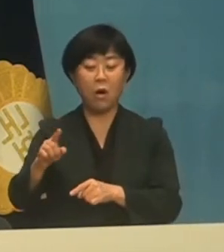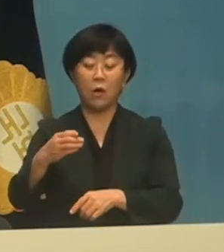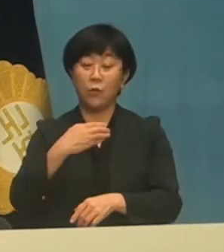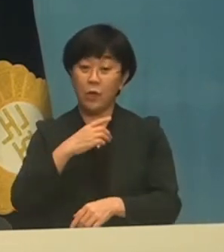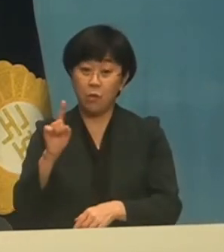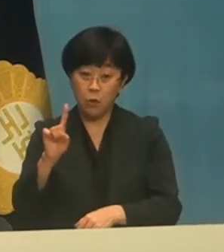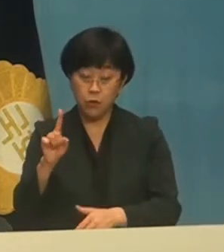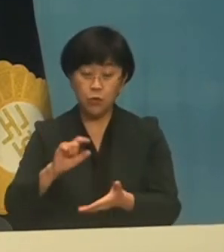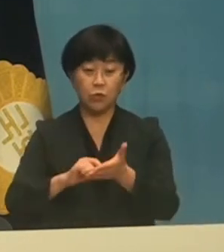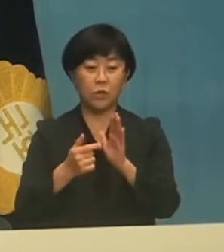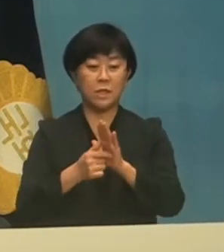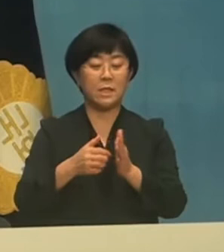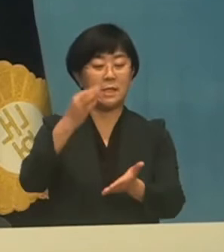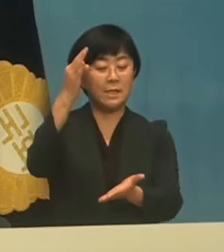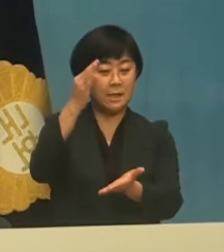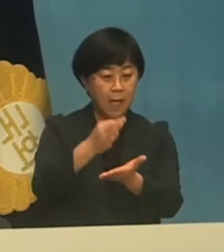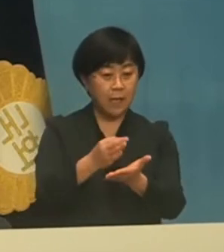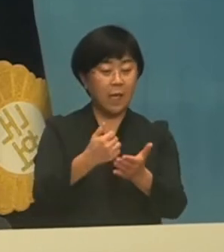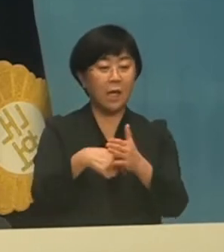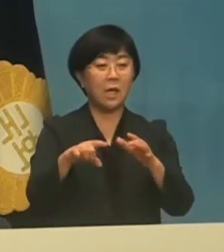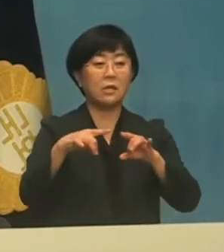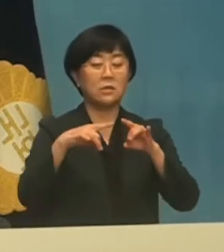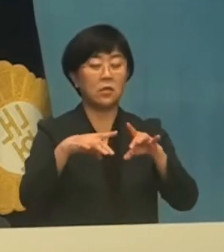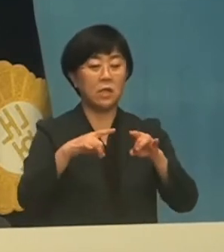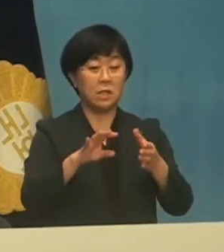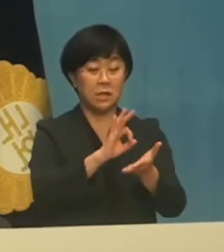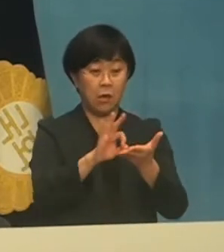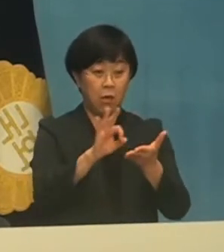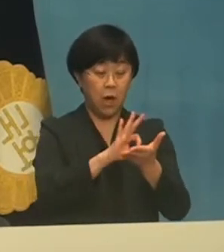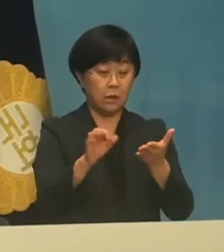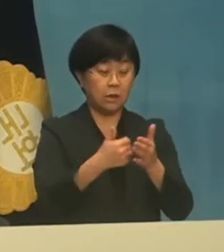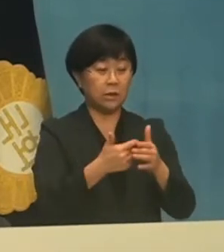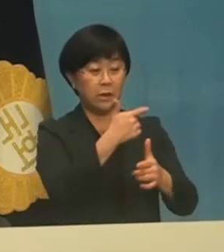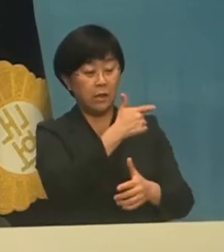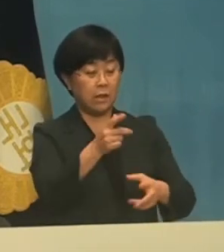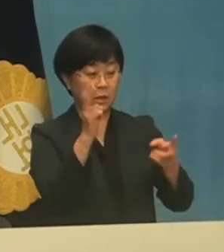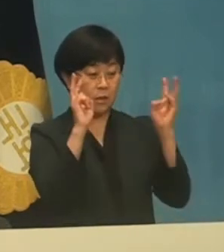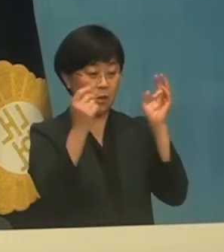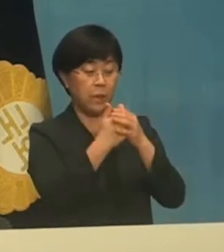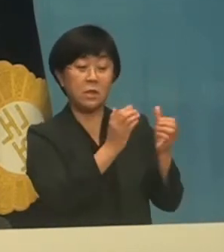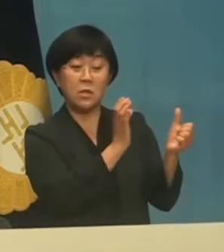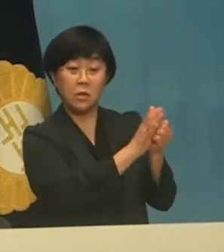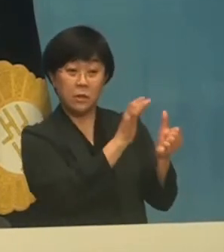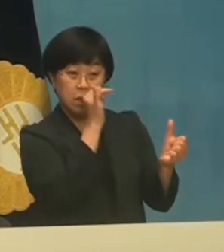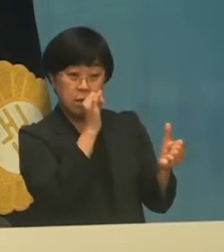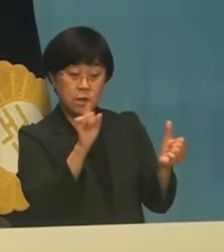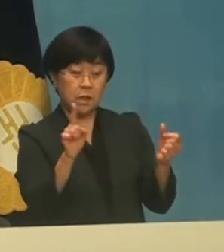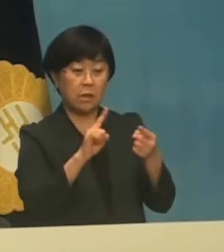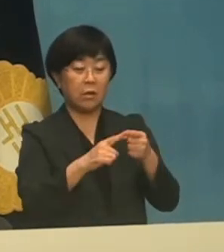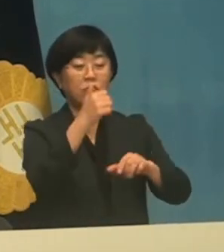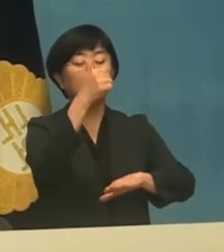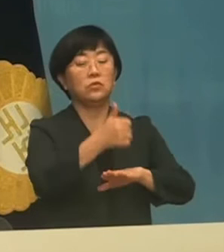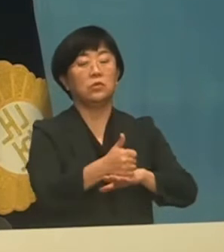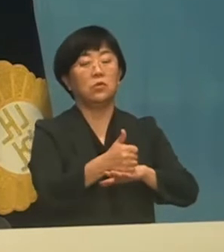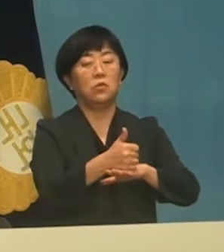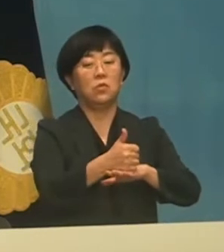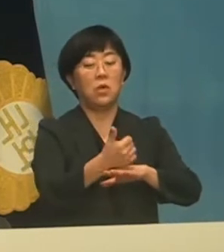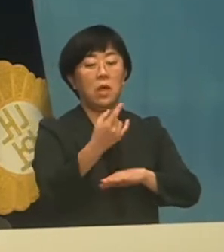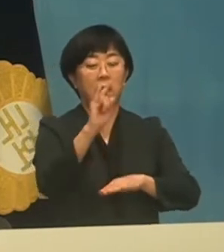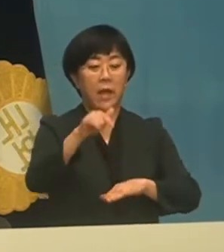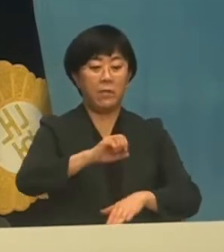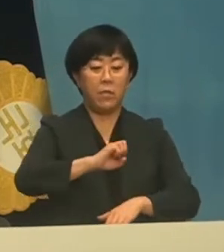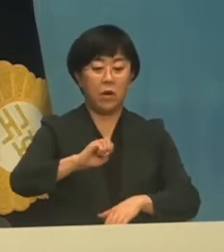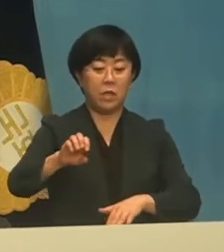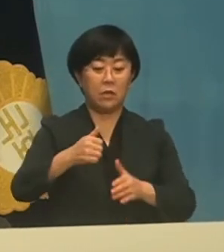핵발전으로 값싼 전기를 쓰는 수도권과 대기업이 핵폐기물 처분에 어떤 책임을 져야 하는지 궁극적으로 핵폐기장을